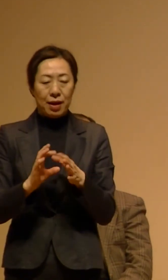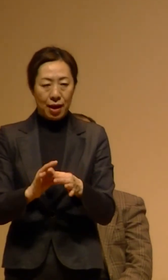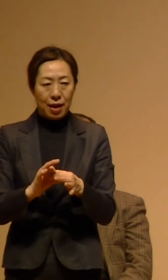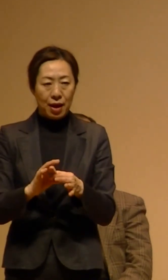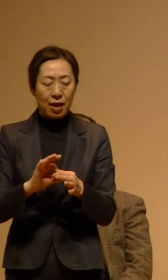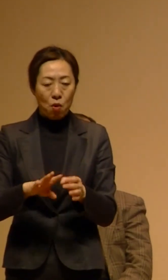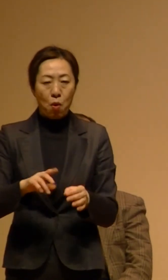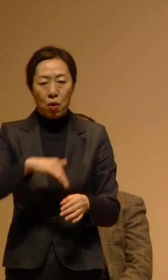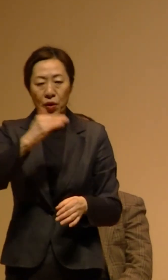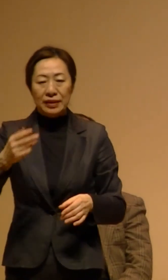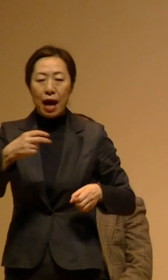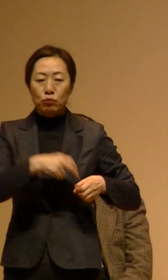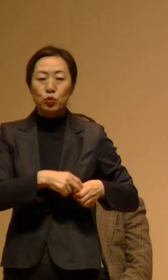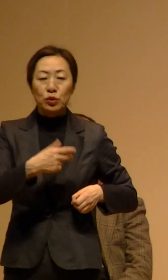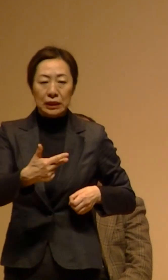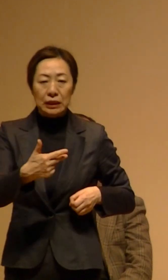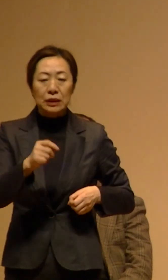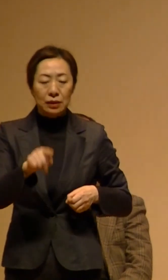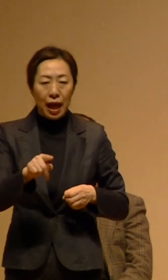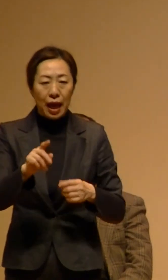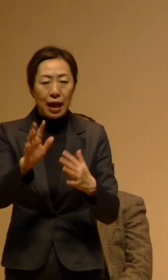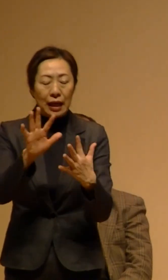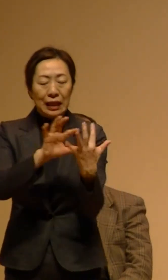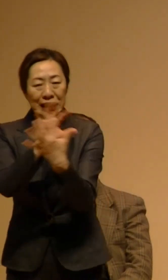当山市の被害がこのくらいで済んだ、